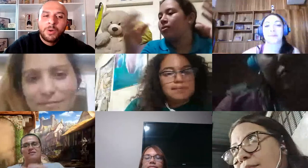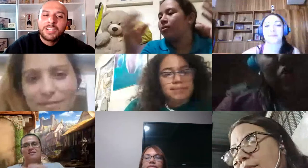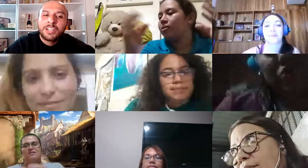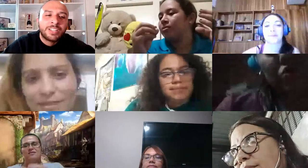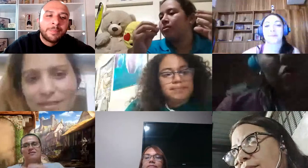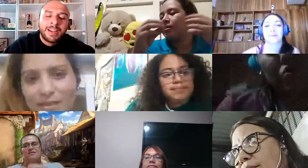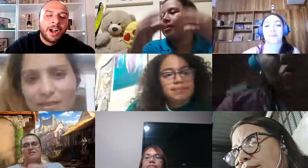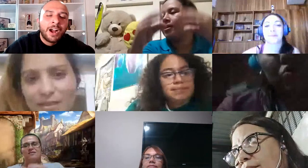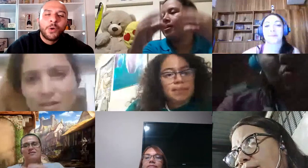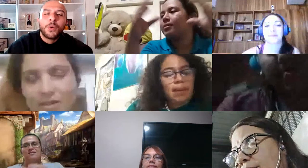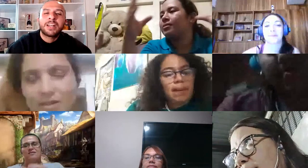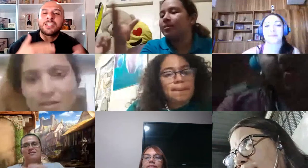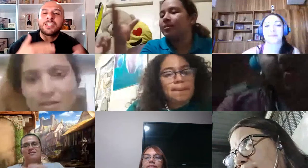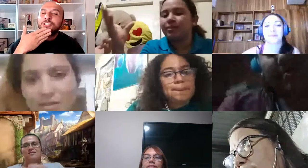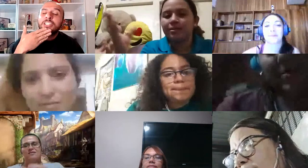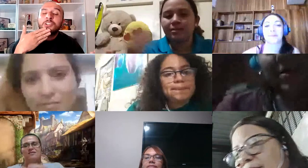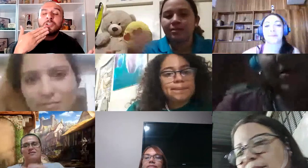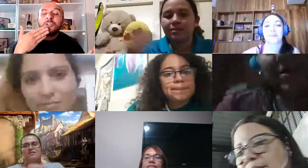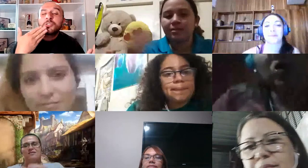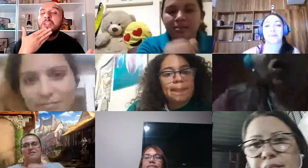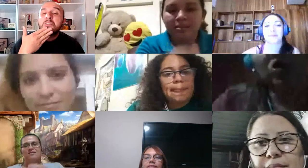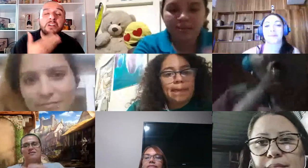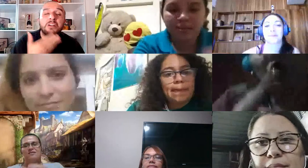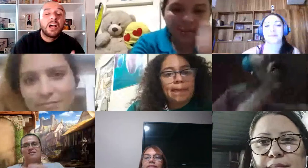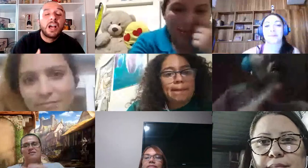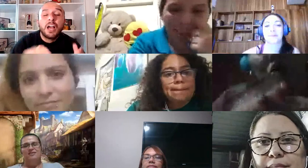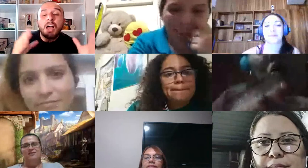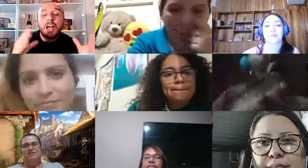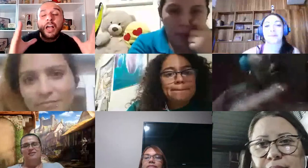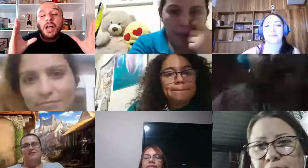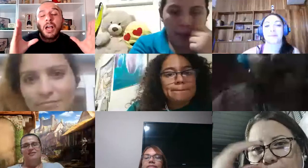Igual yo también hago buenas noches, coach.